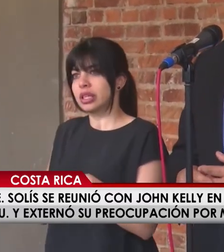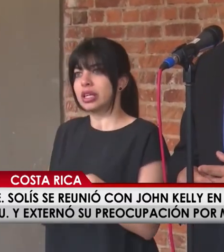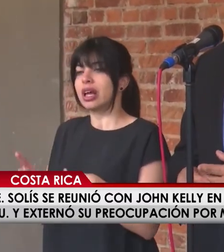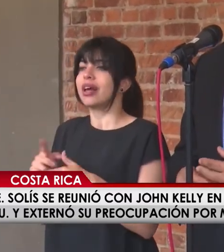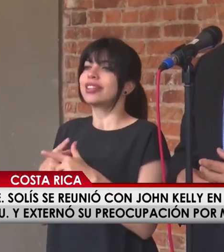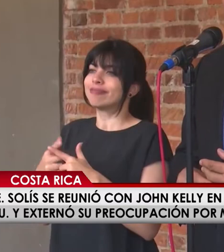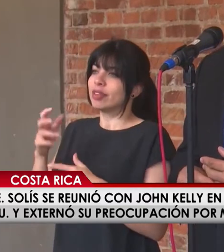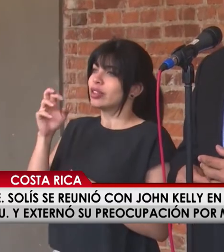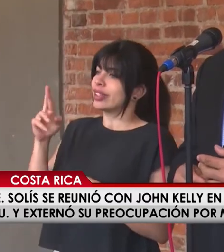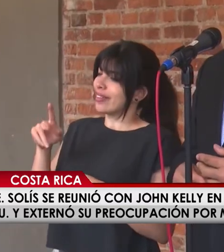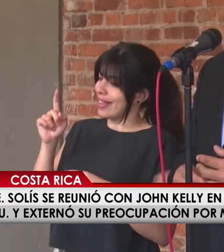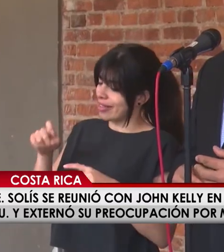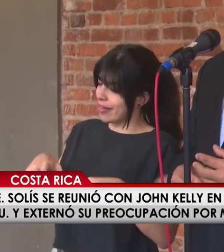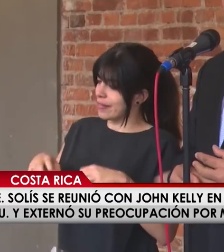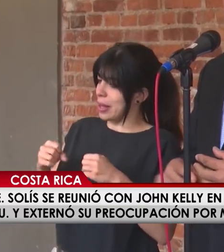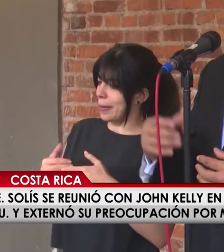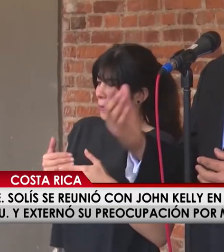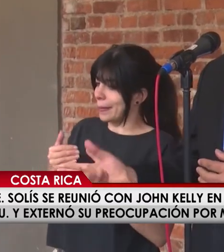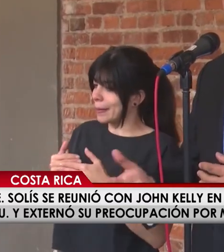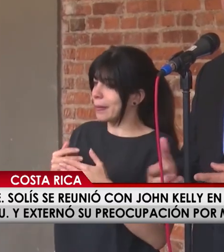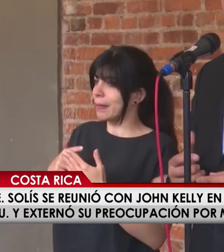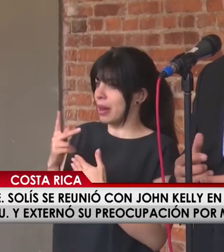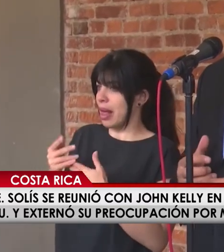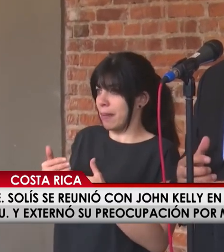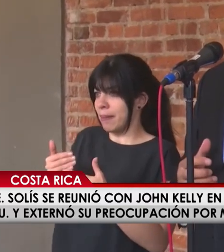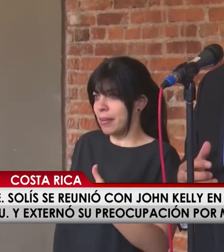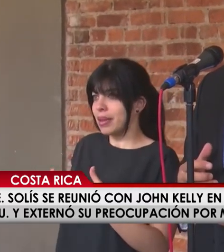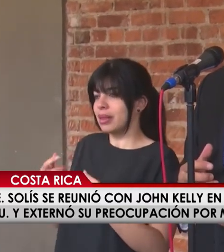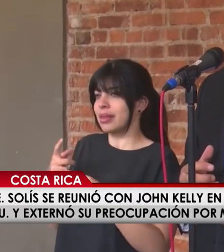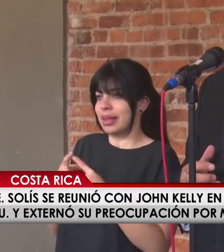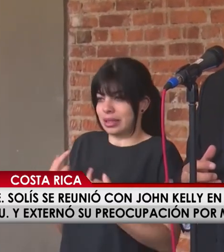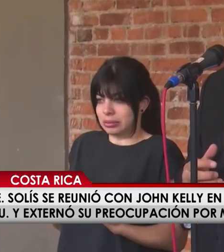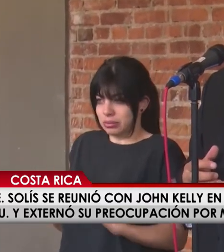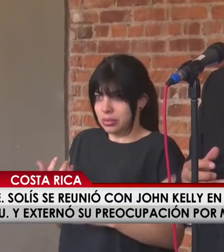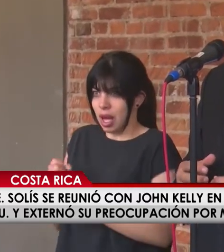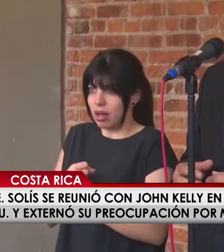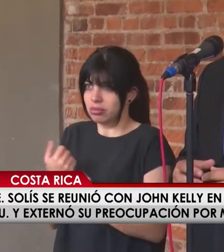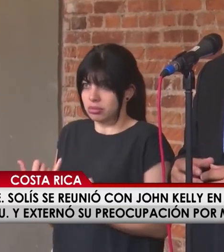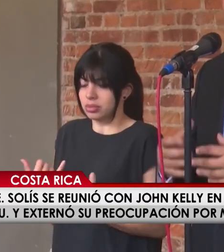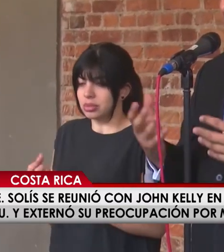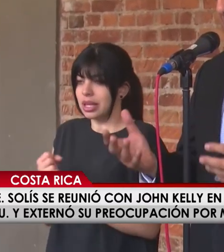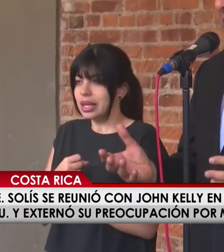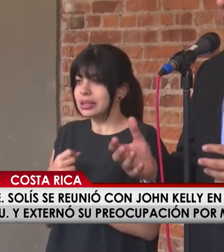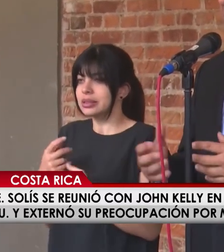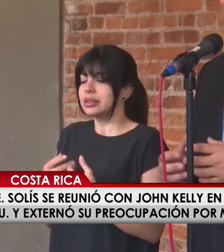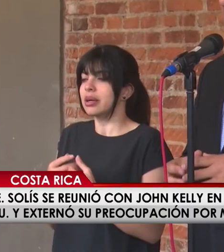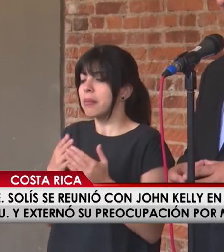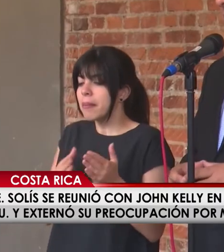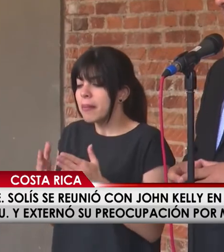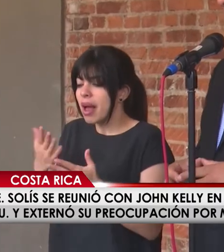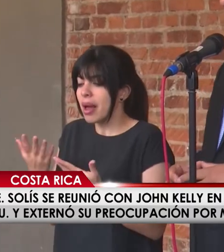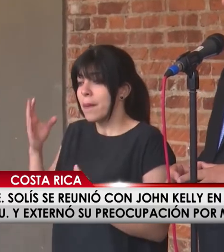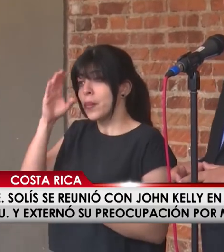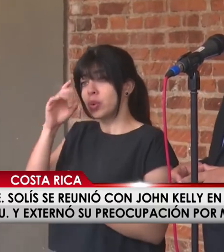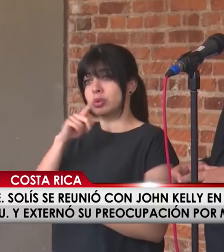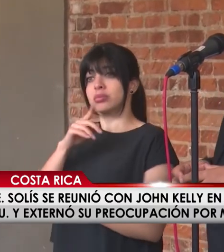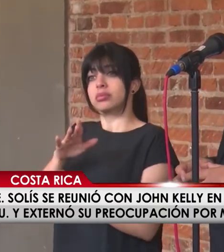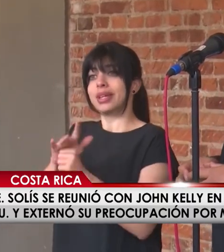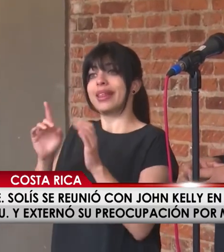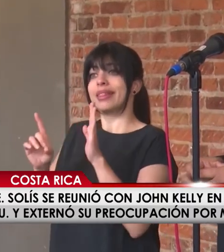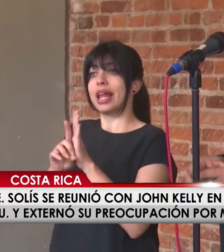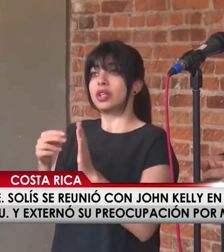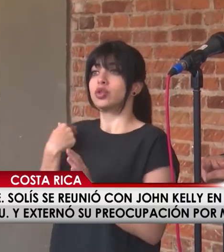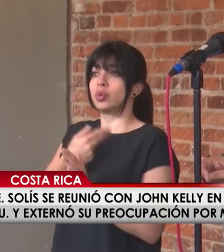pues Costa Rica tiene que tomar las previsiones del caso, lo está haciendo, y nosotros quisiéramos, garantizando los derechos que establece